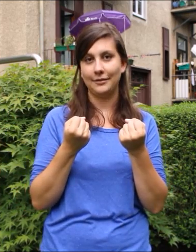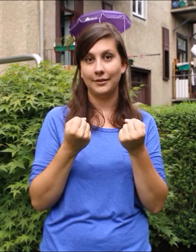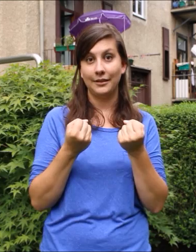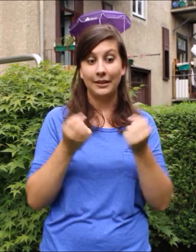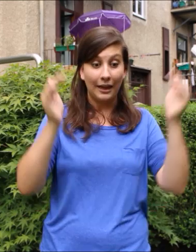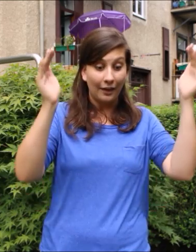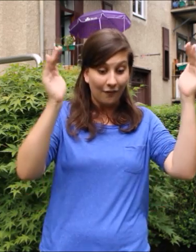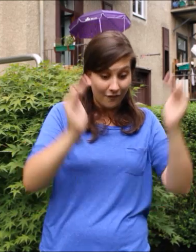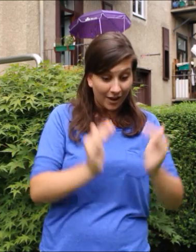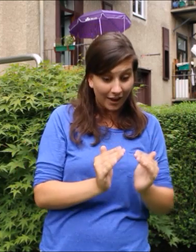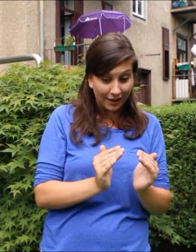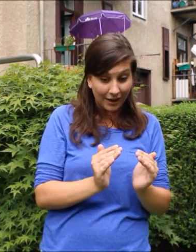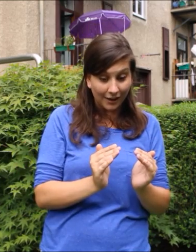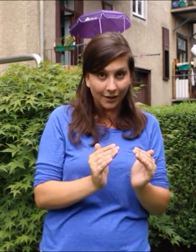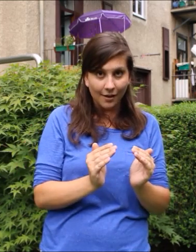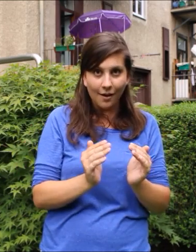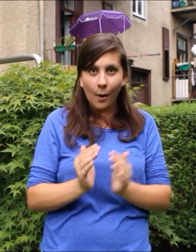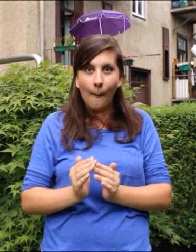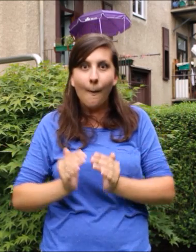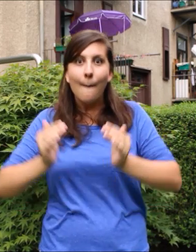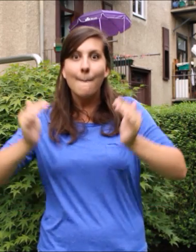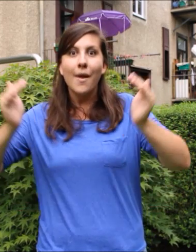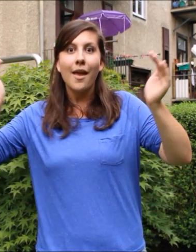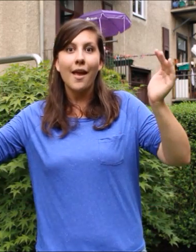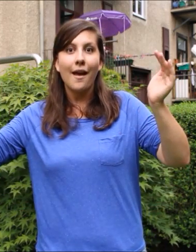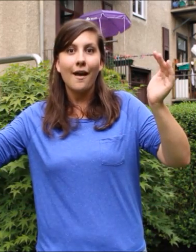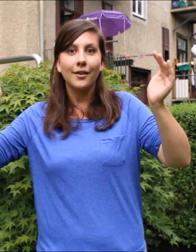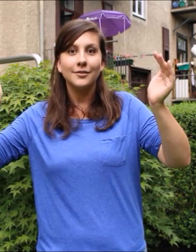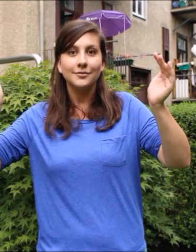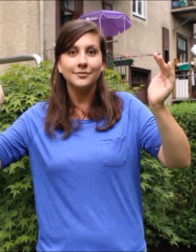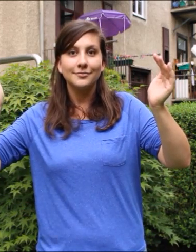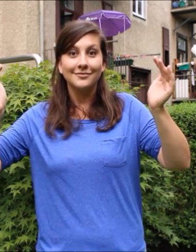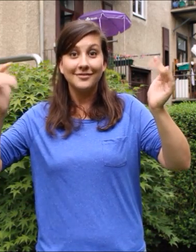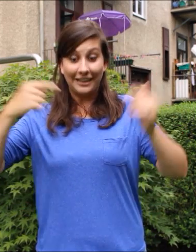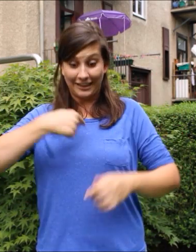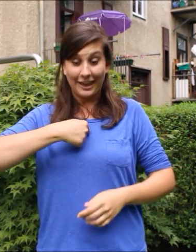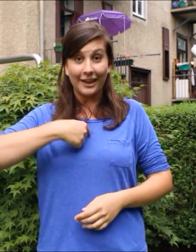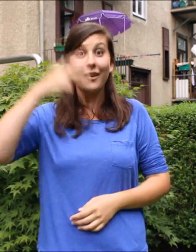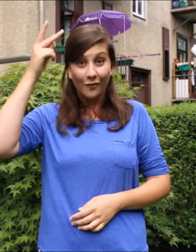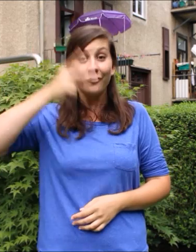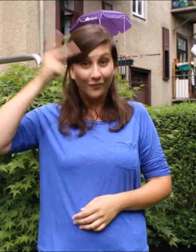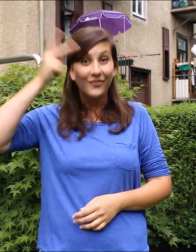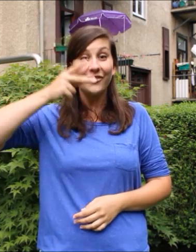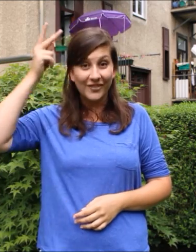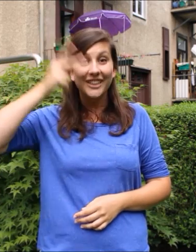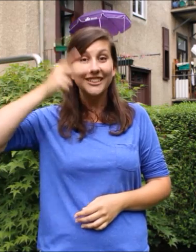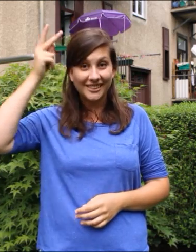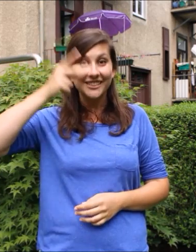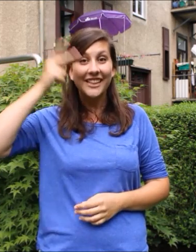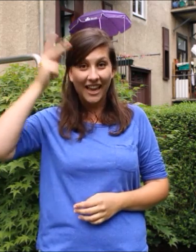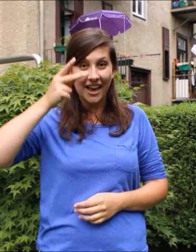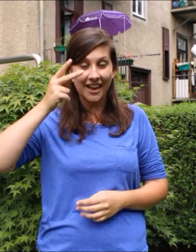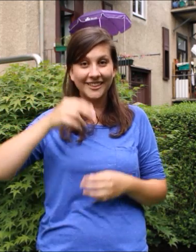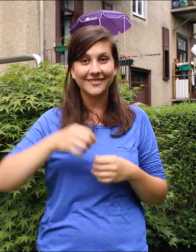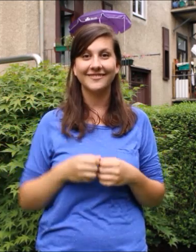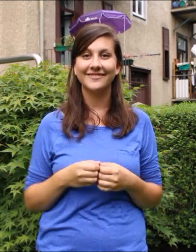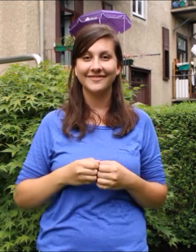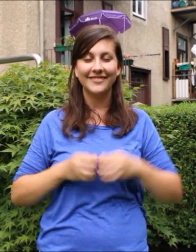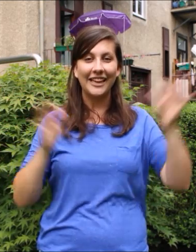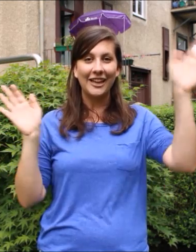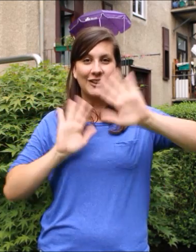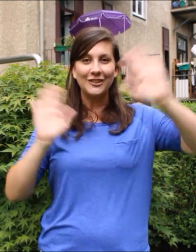Das heißt wenig, das heißt mehr Das heißt ich kann dich verstehen